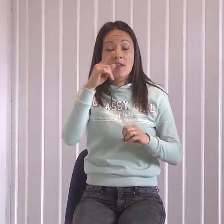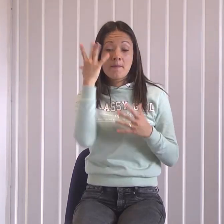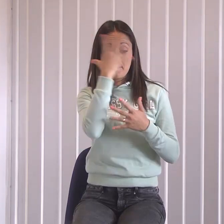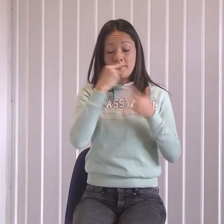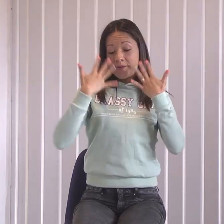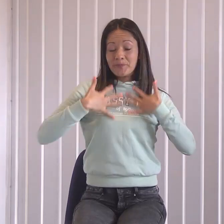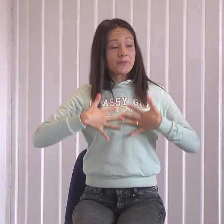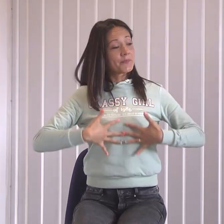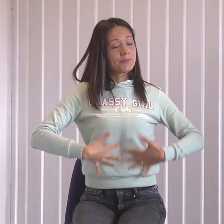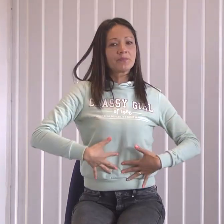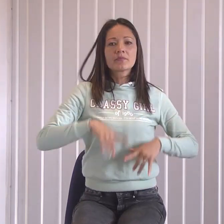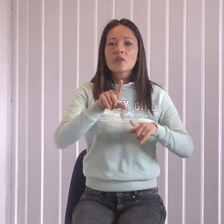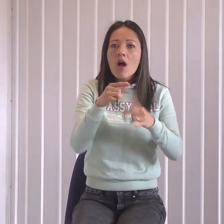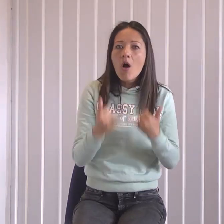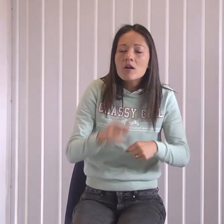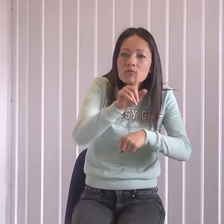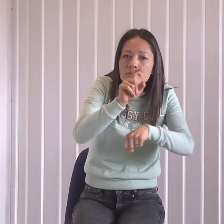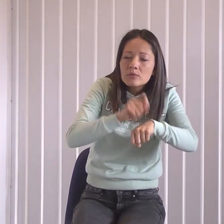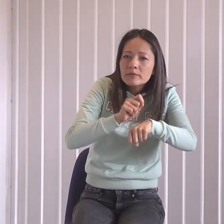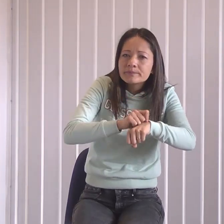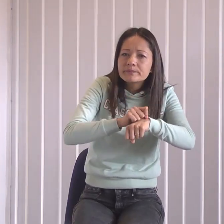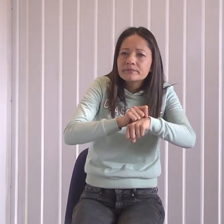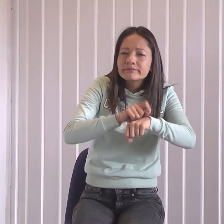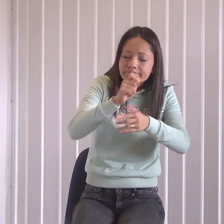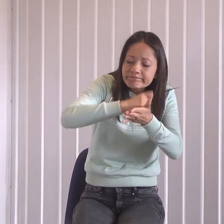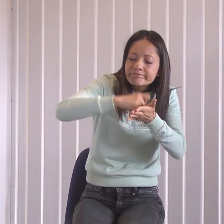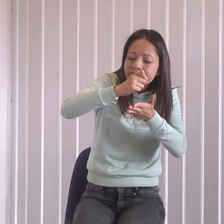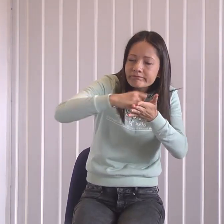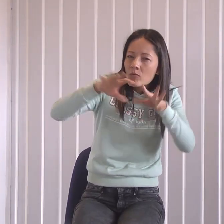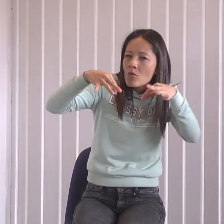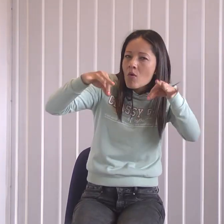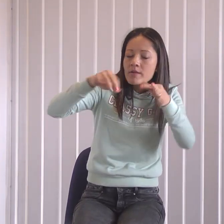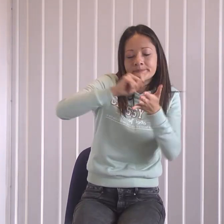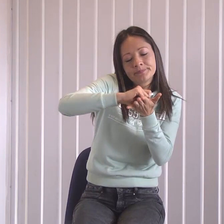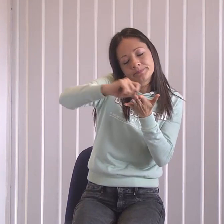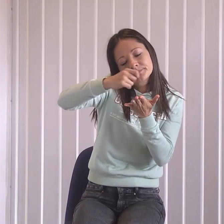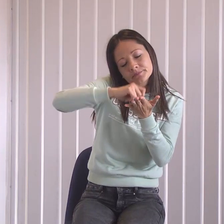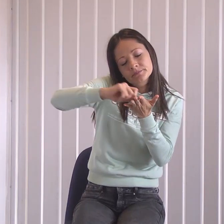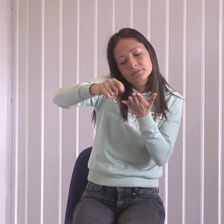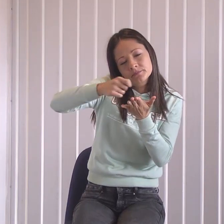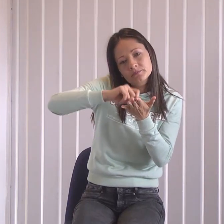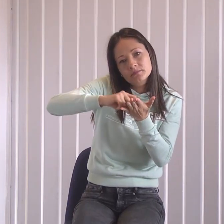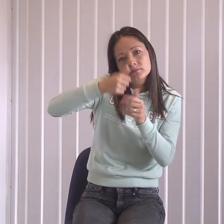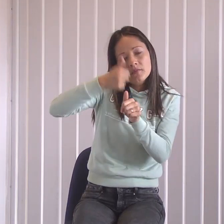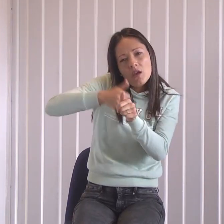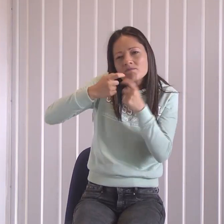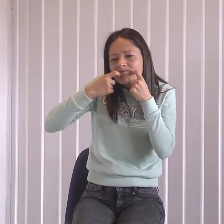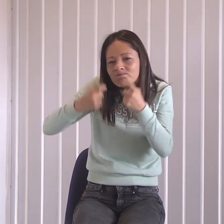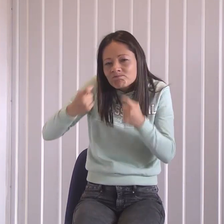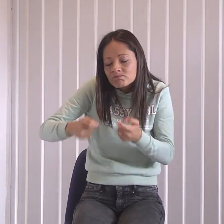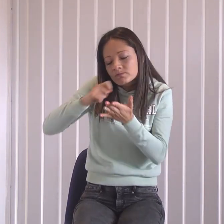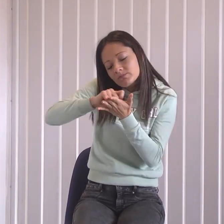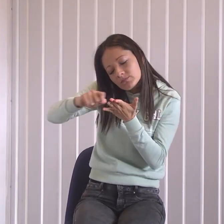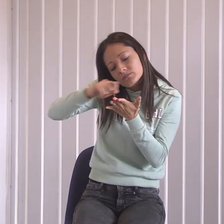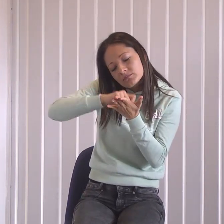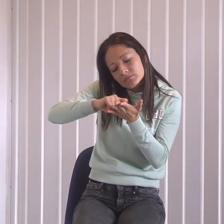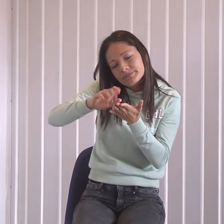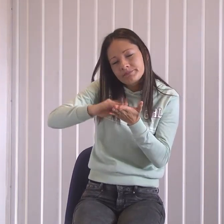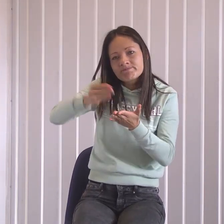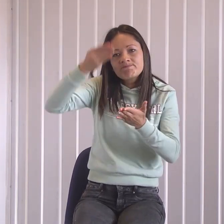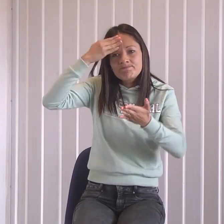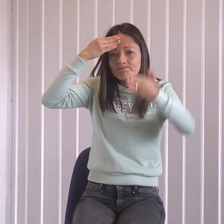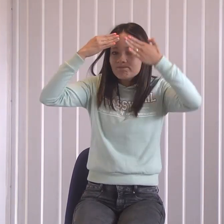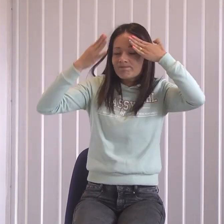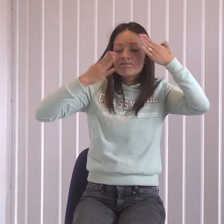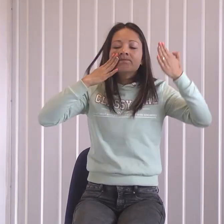sea, si usted en este momento escribiera en un papel cada uno de sus pecados y se los comenzara a pegar en su